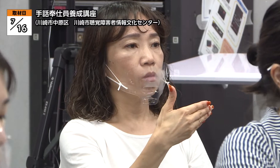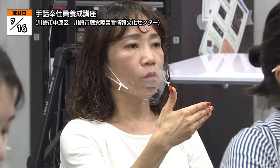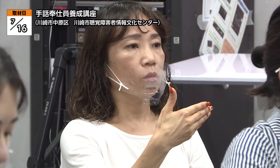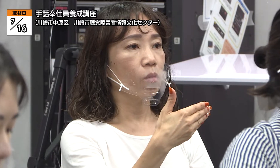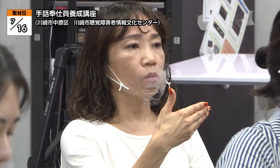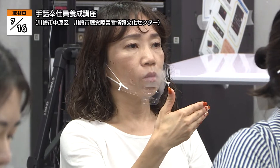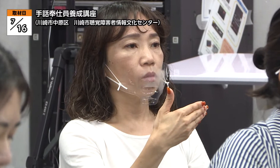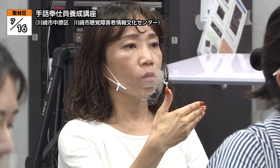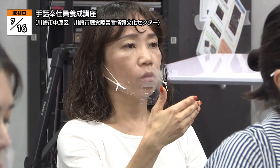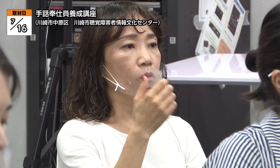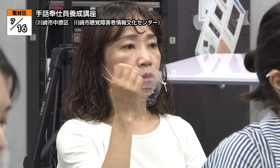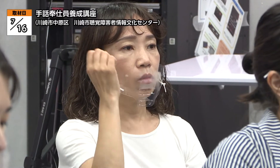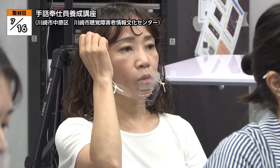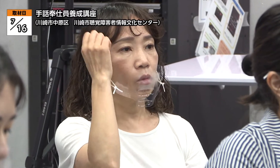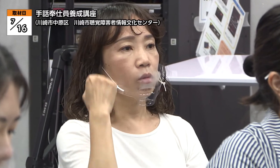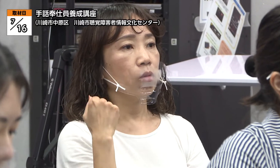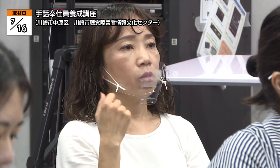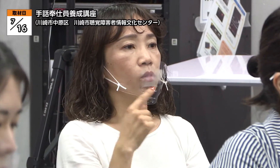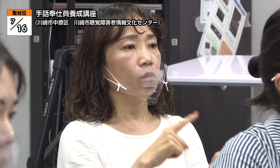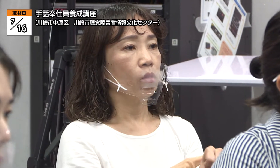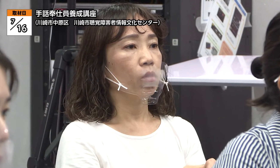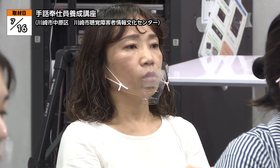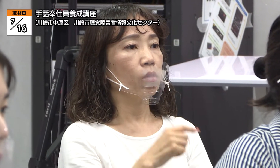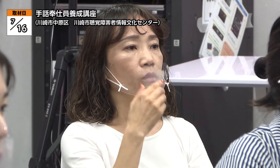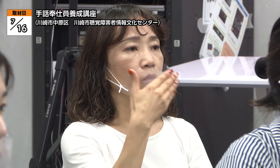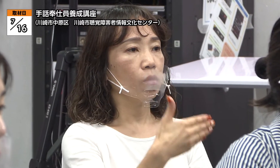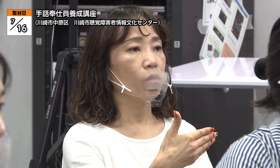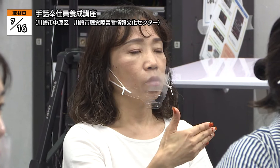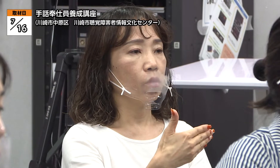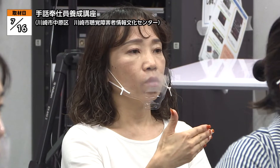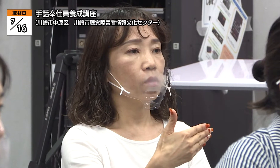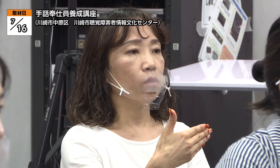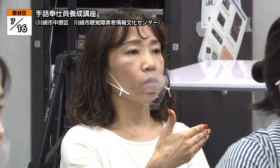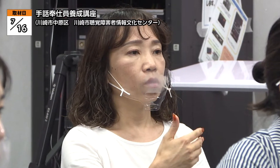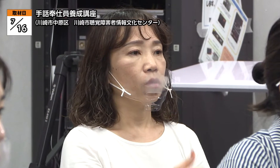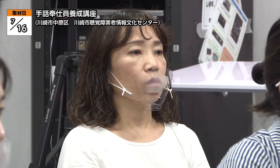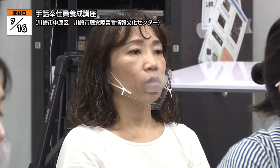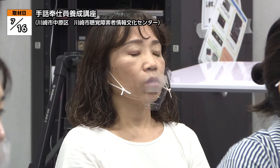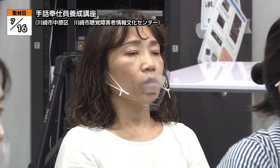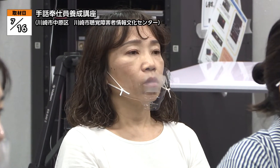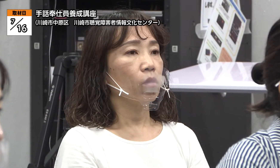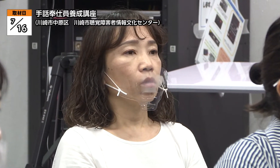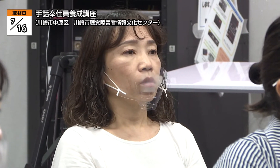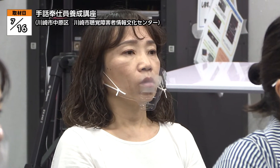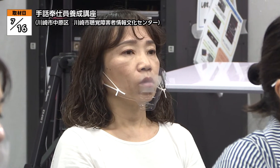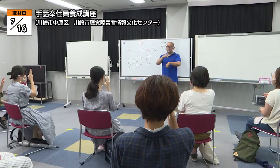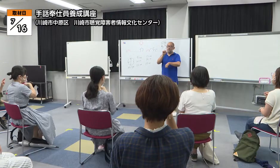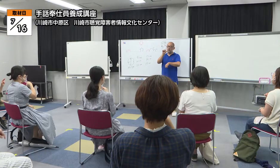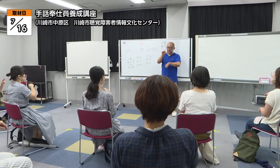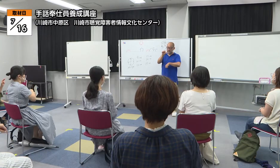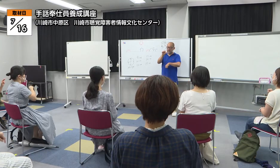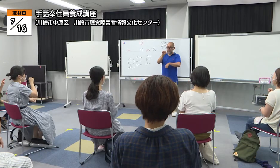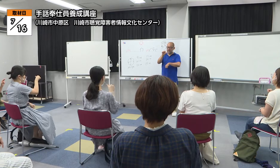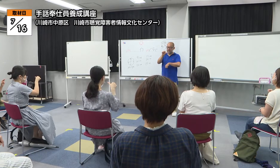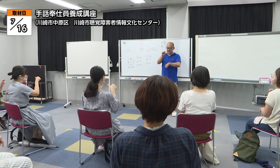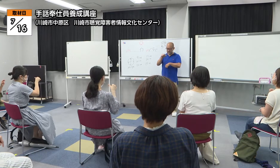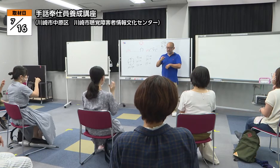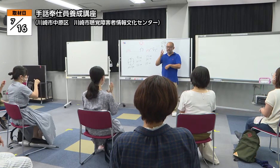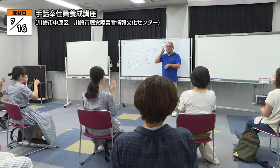の間で通訳を行う手話通訳者、手話方針の育成など聴覚障害者の情報伝達を